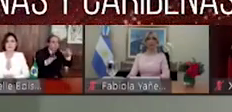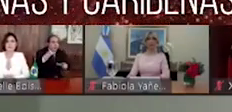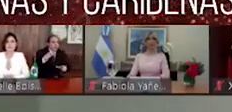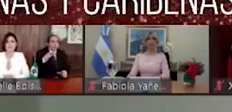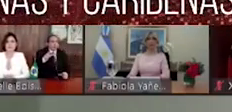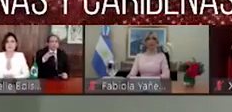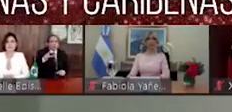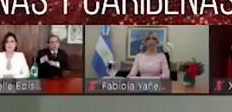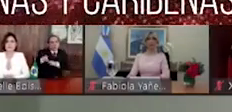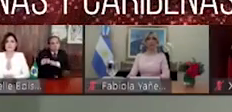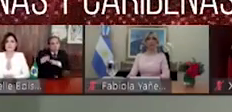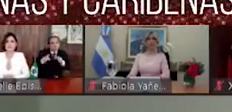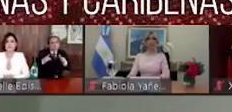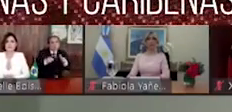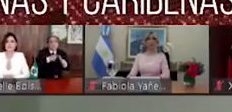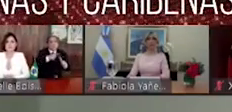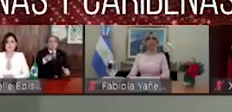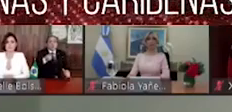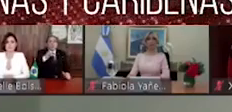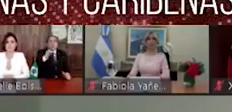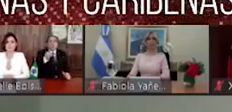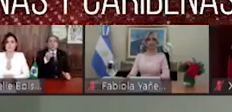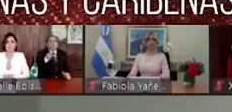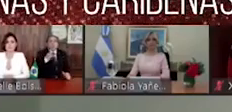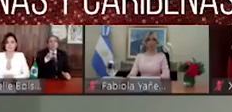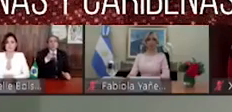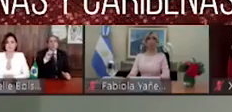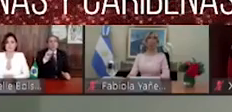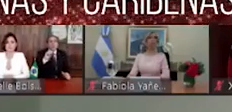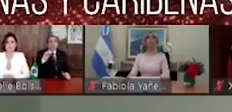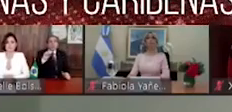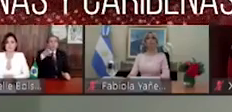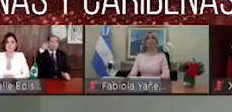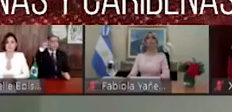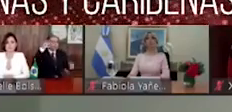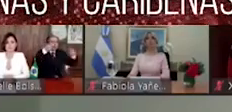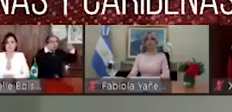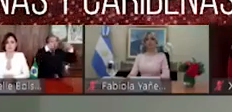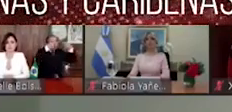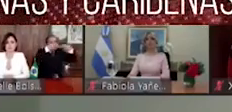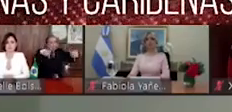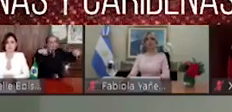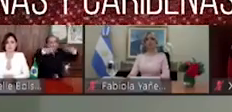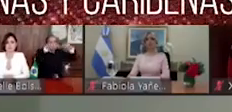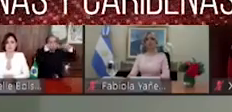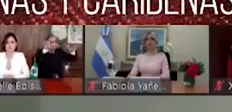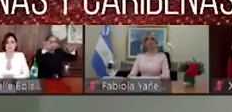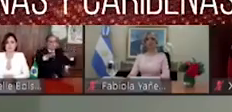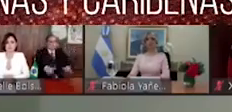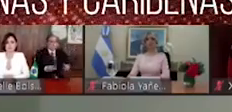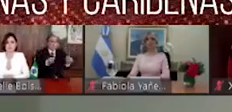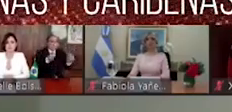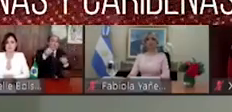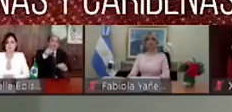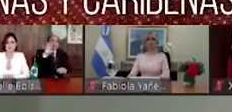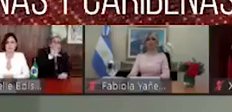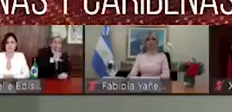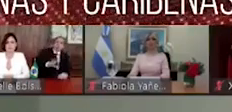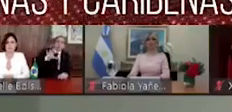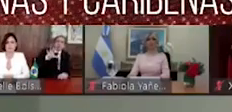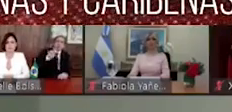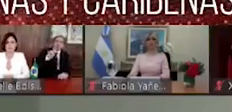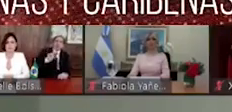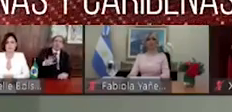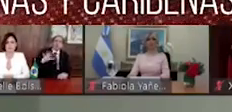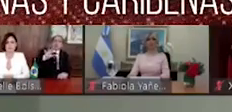revisión de los efectos del COVID-19 sobre la situación de las mujeres rurales de América Latina y el Caribe. Señor Julio Verdeguer, tiene usted